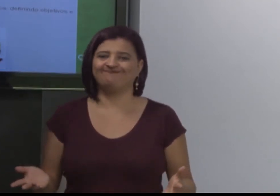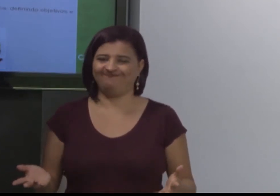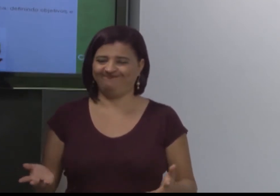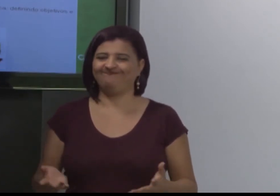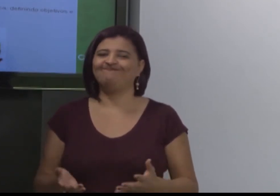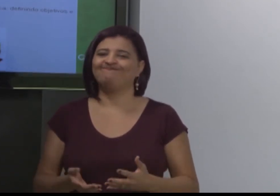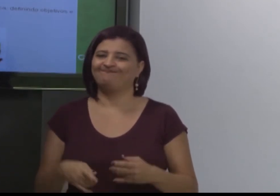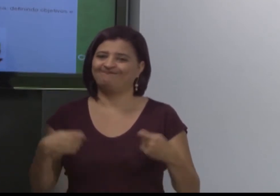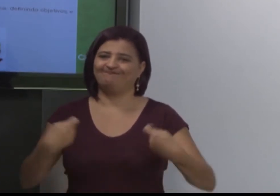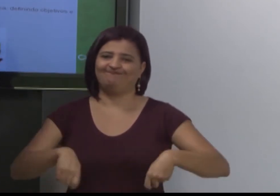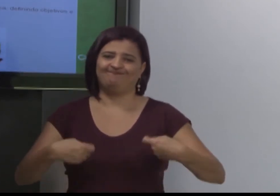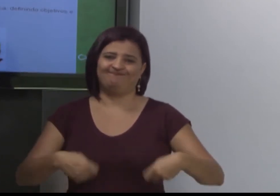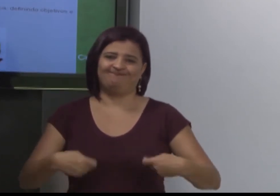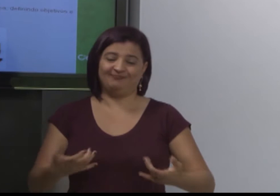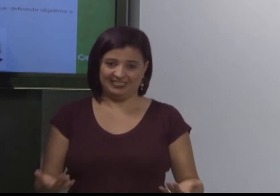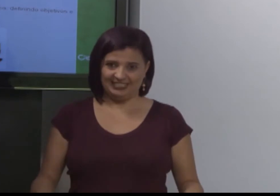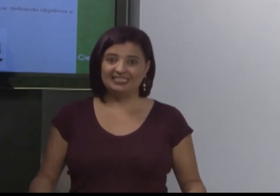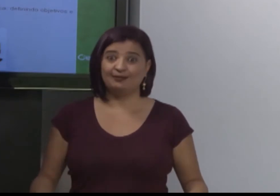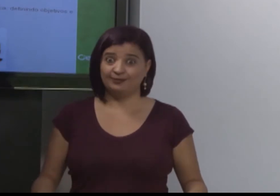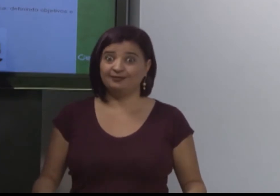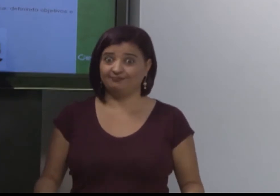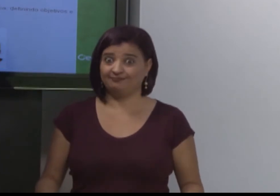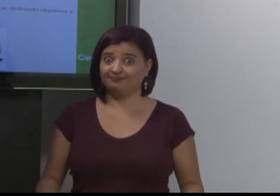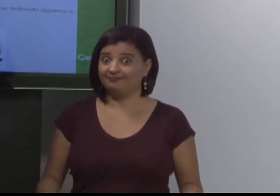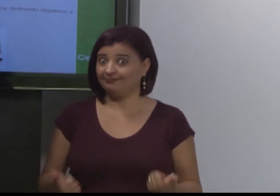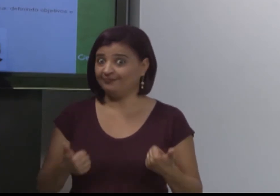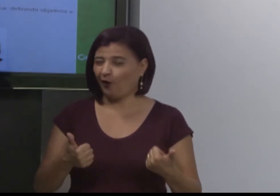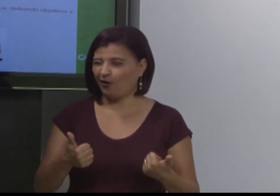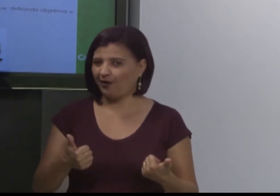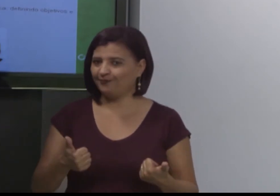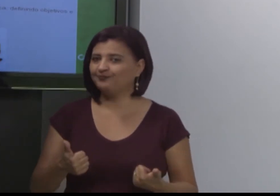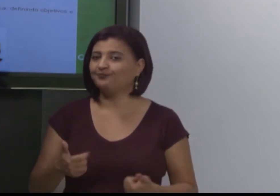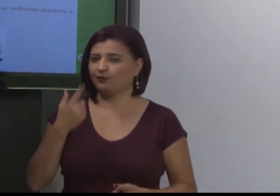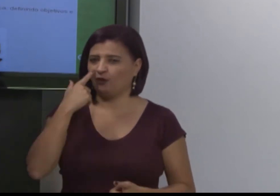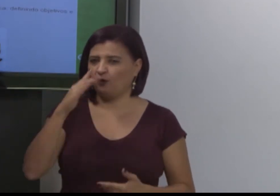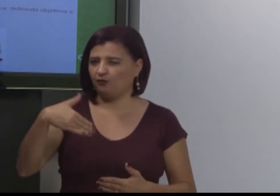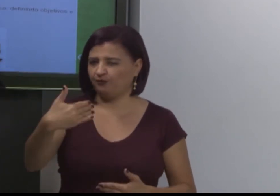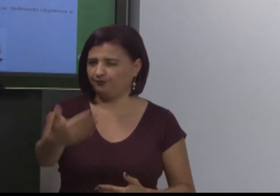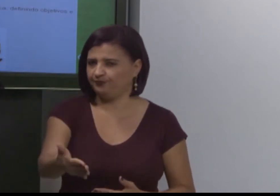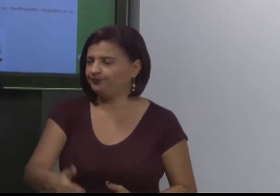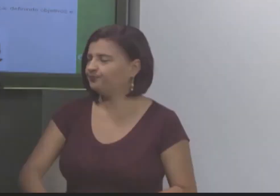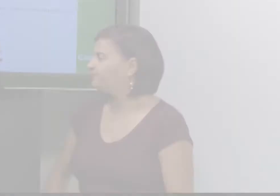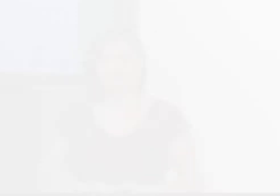Isso tudo é necessário, ok? Vamos ver a seguir.